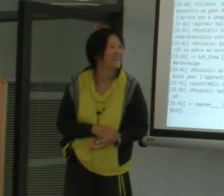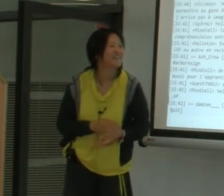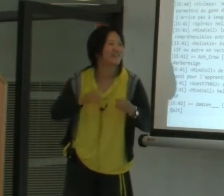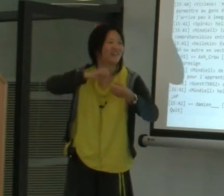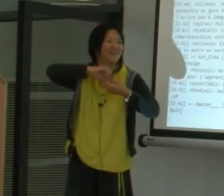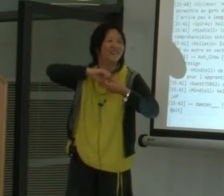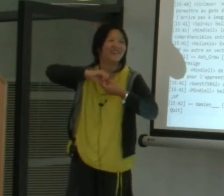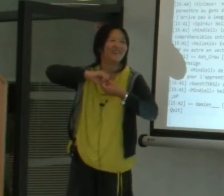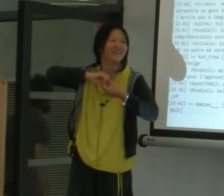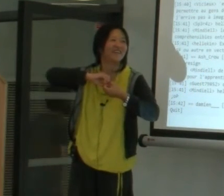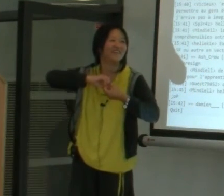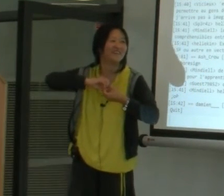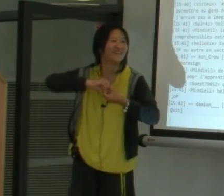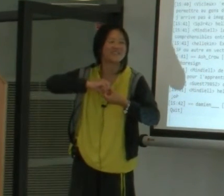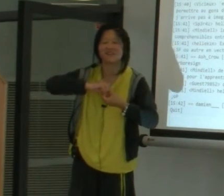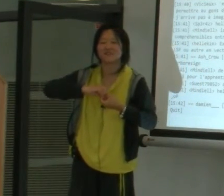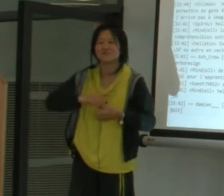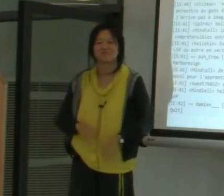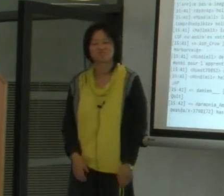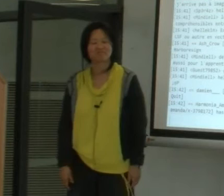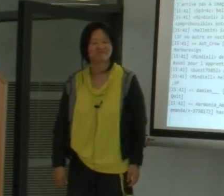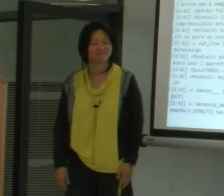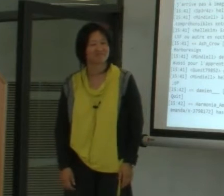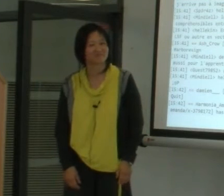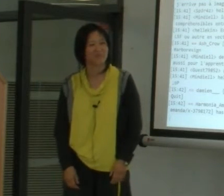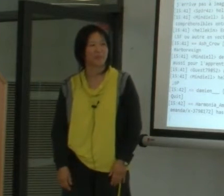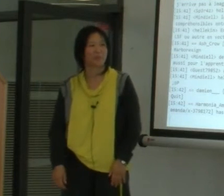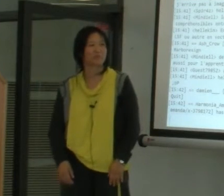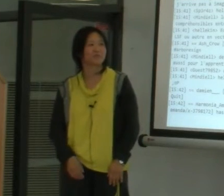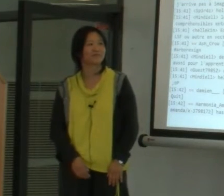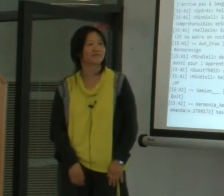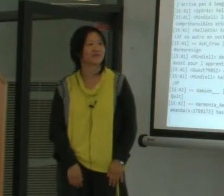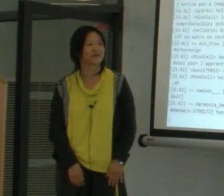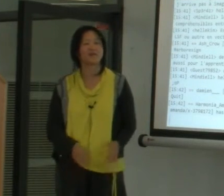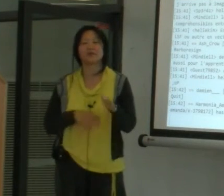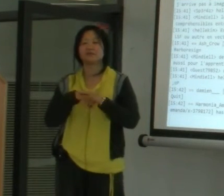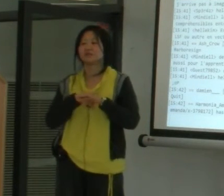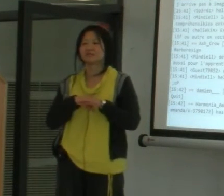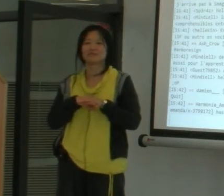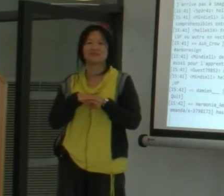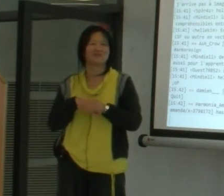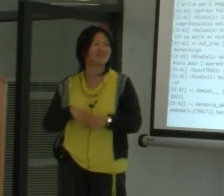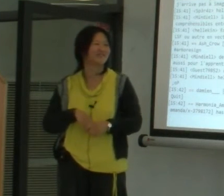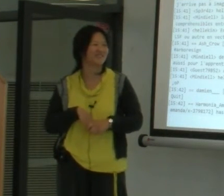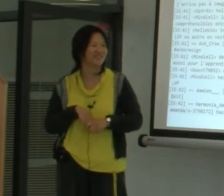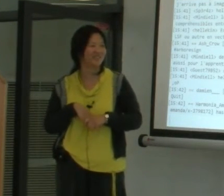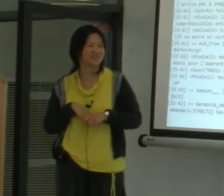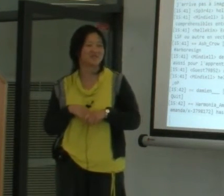Infini. n'y a pas de limite.